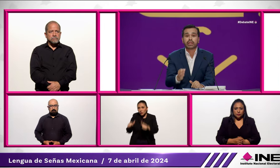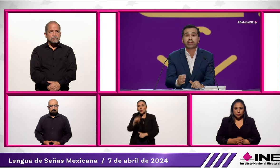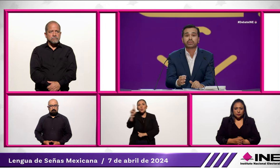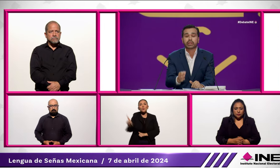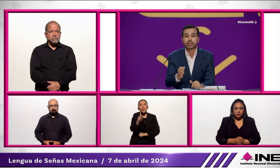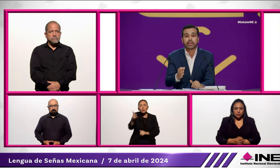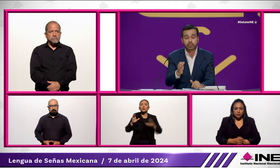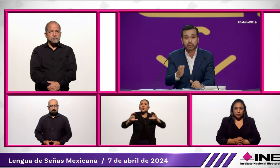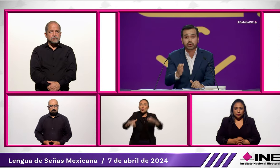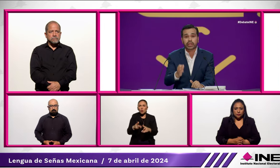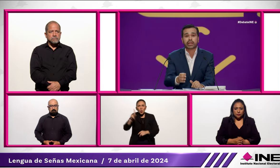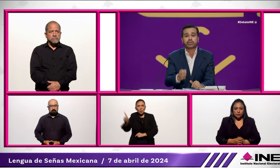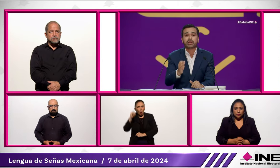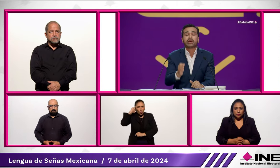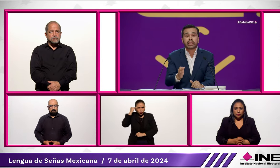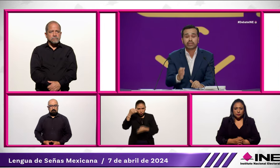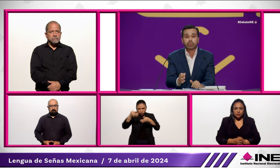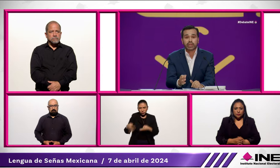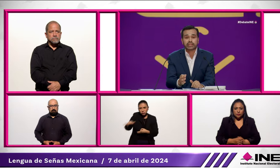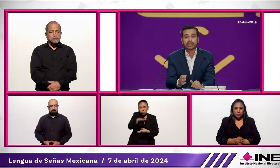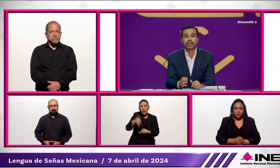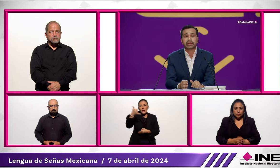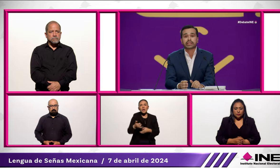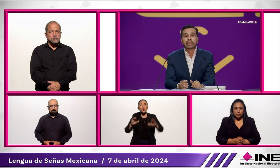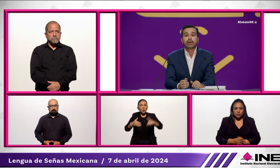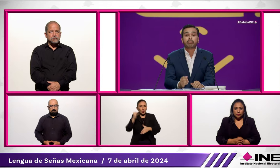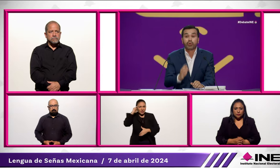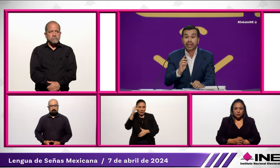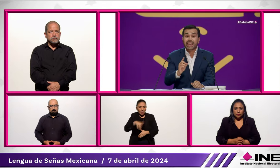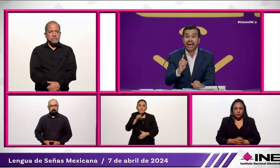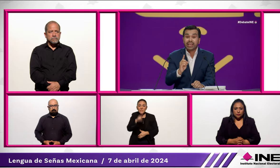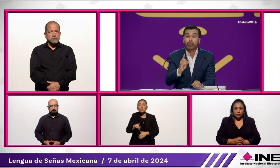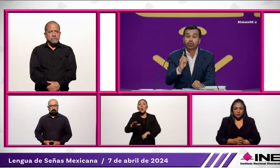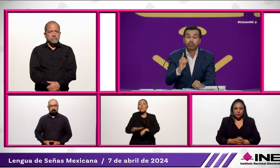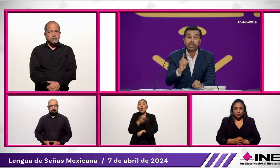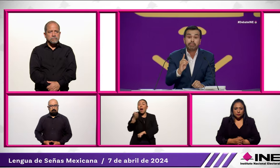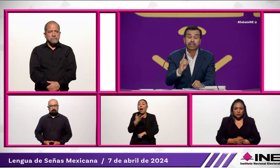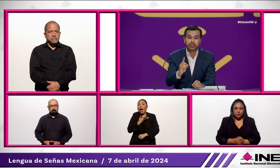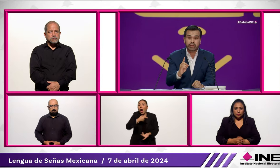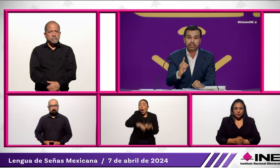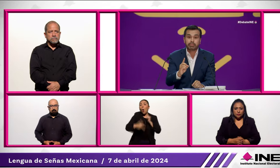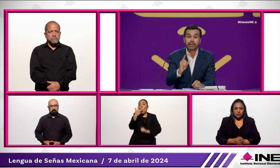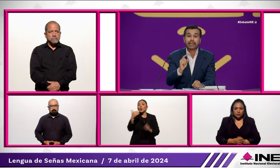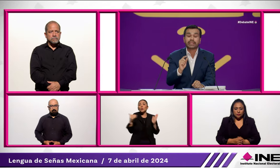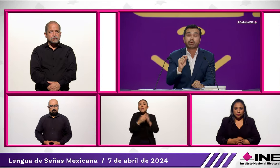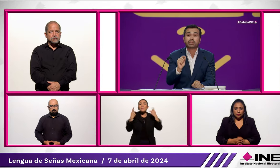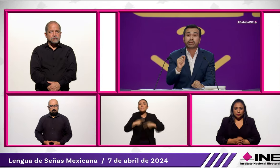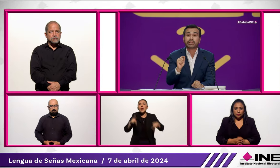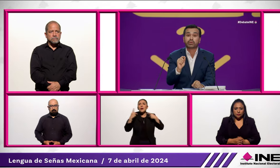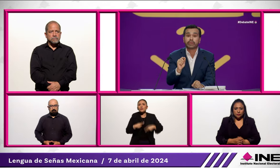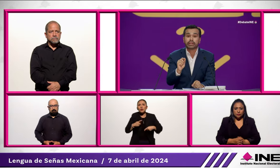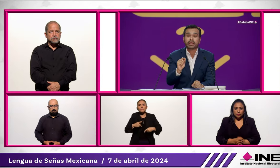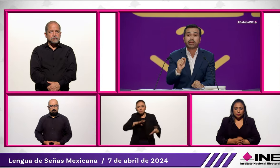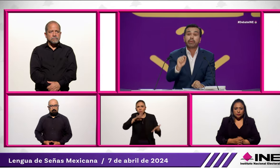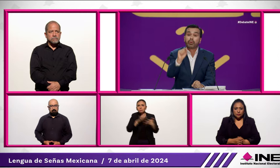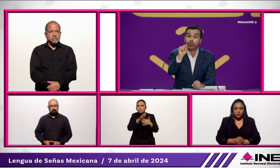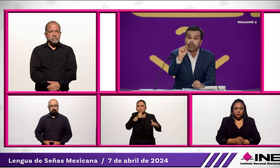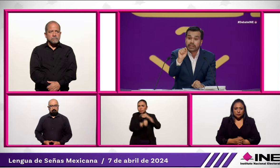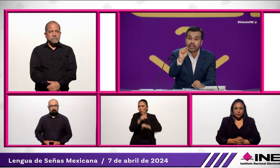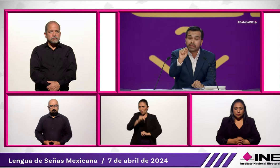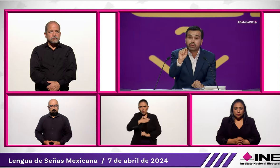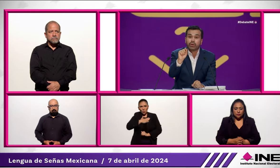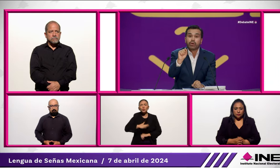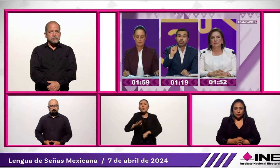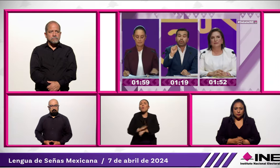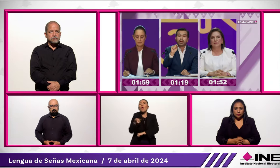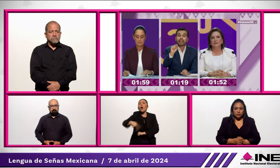pueblos y comunidades, de los pueblos originarios y las comunidades indígenas, porque hay 8,000 personas privadas injustamente de su libertad por no